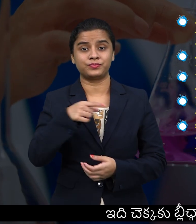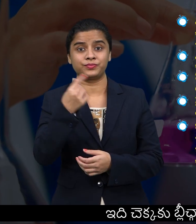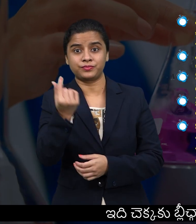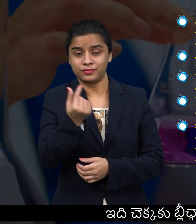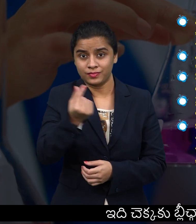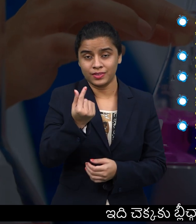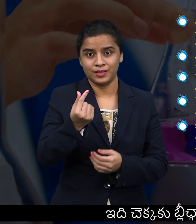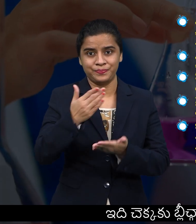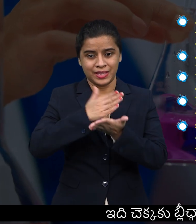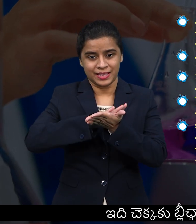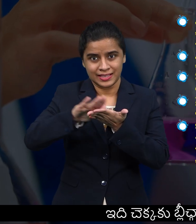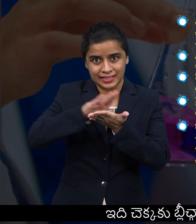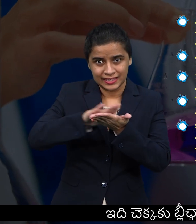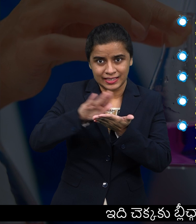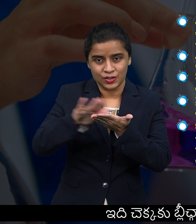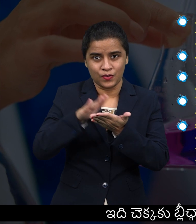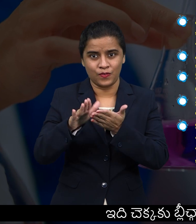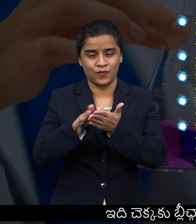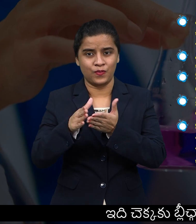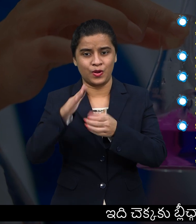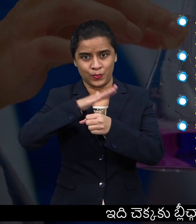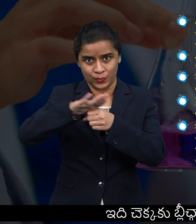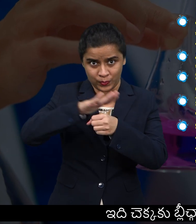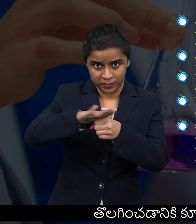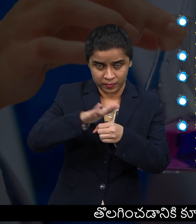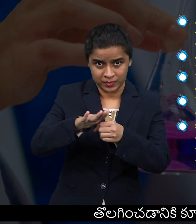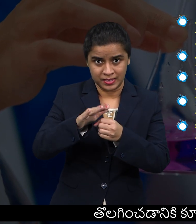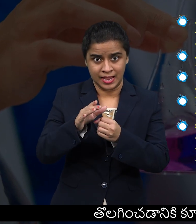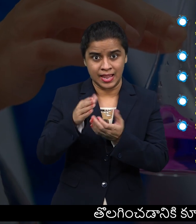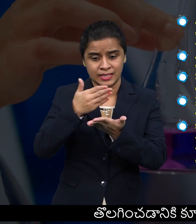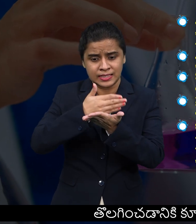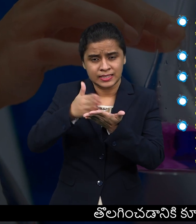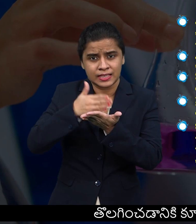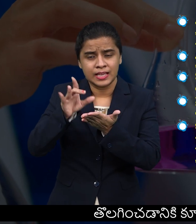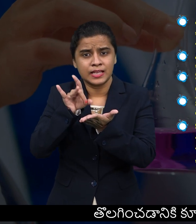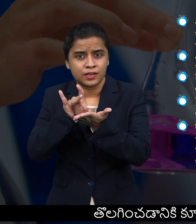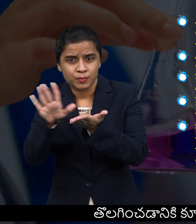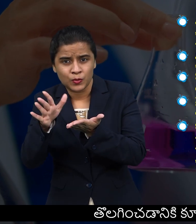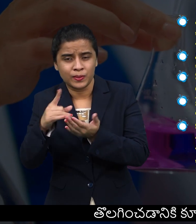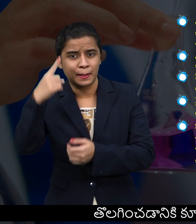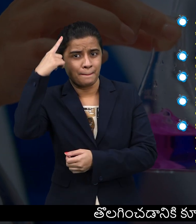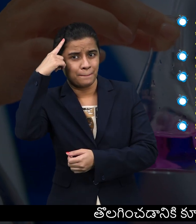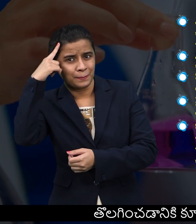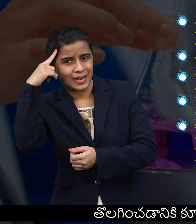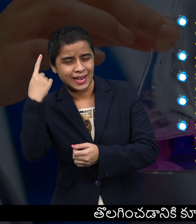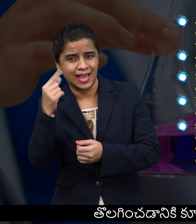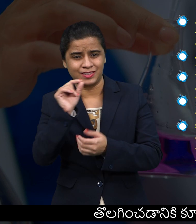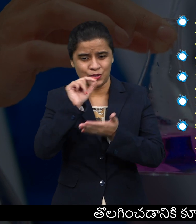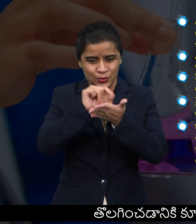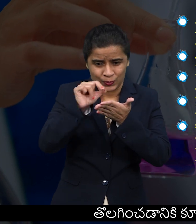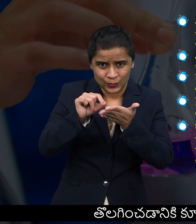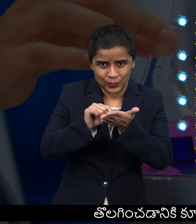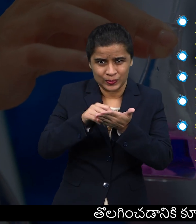ఇది చెక్కకు బ్లీచ్గా మరియు నల్ల మరకలను తొలగించడానికి కూడా ఉపయోగించబడుతుంది.